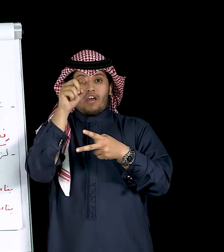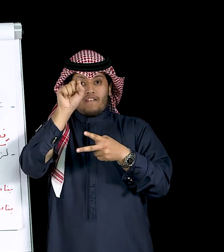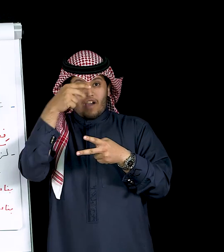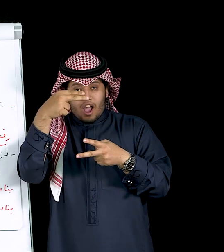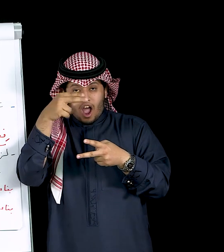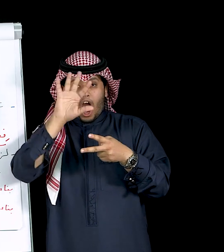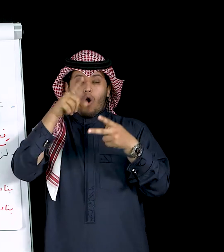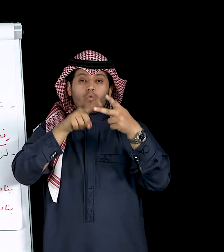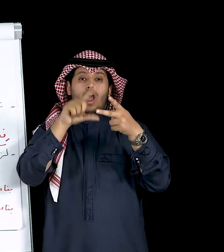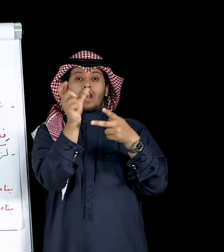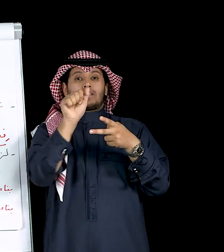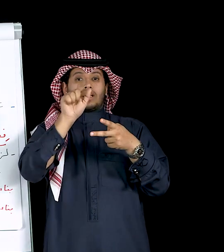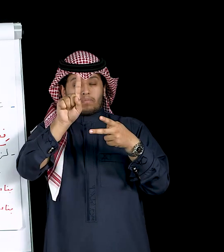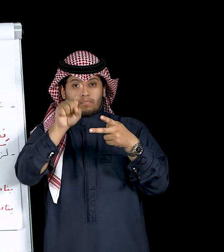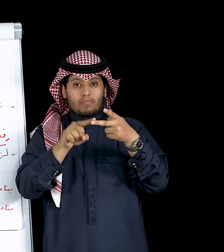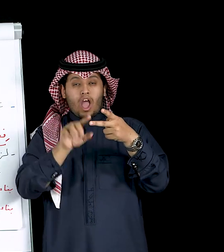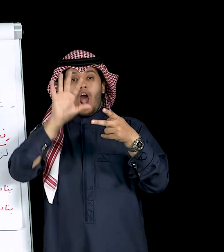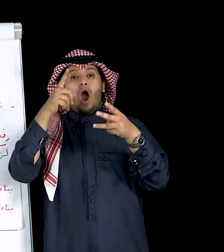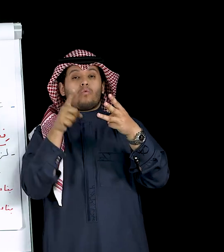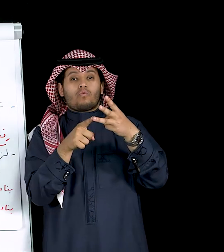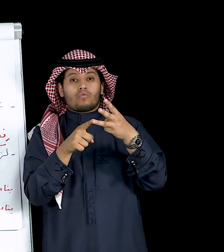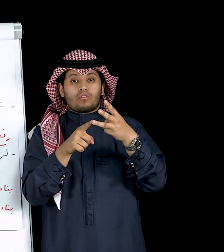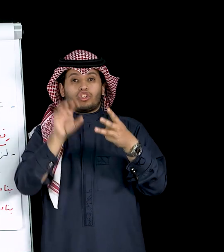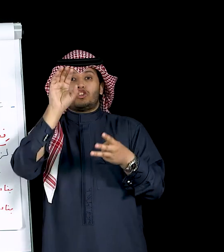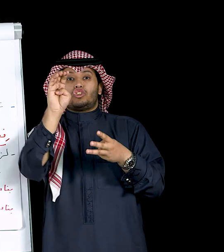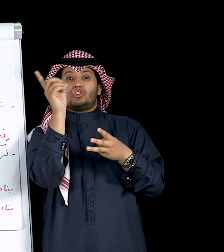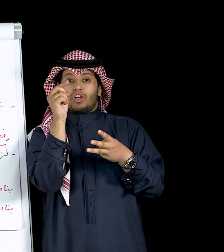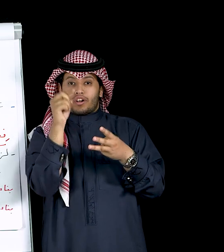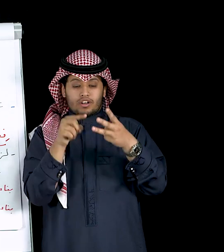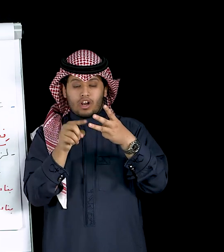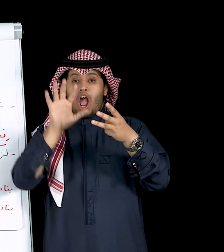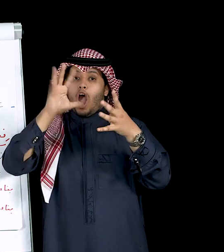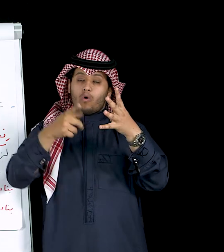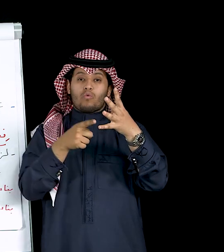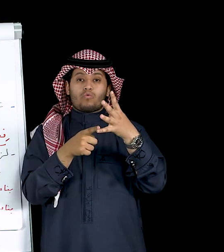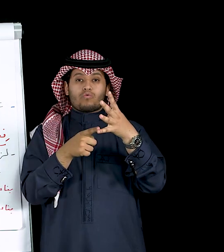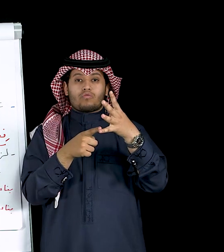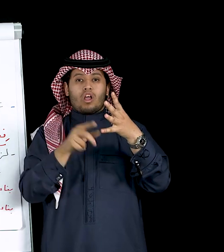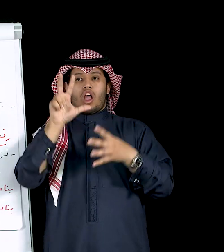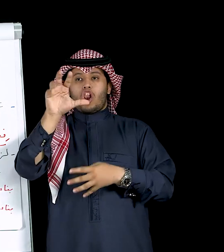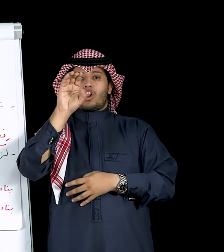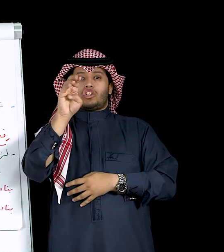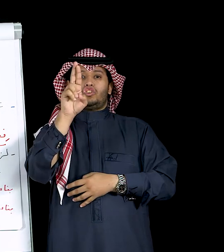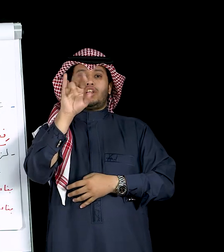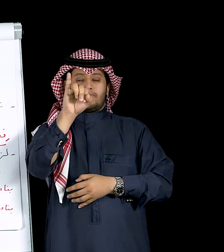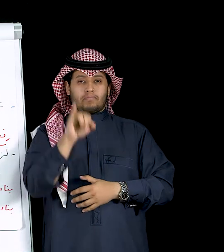أو إما بالنصب أو إما بالجر أو إما بالجزم.